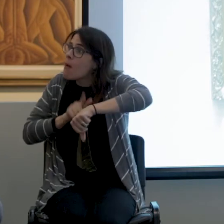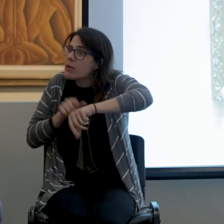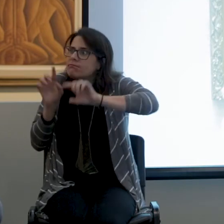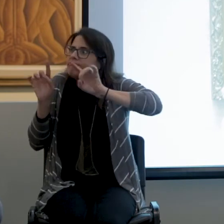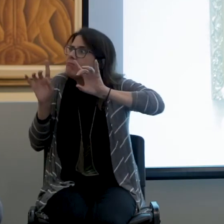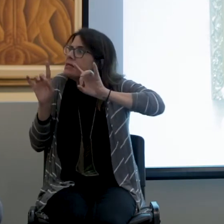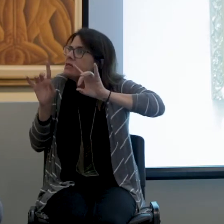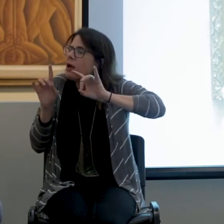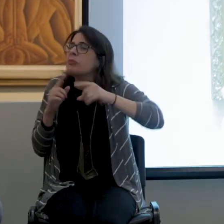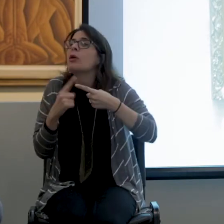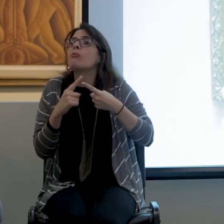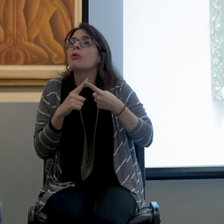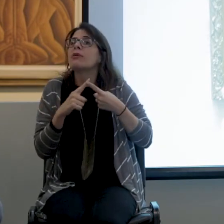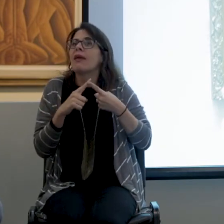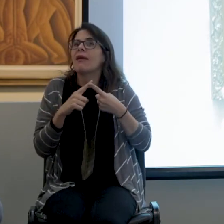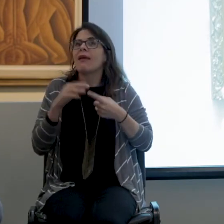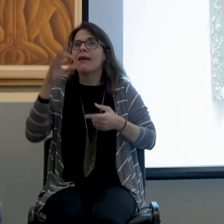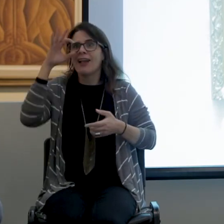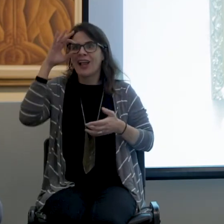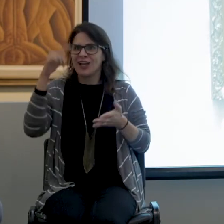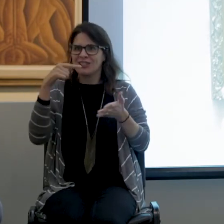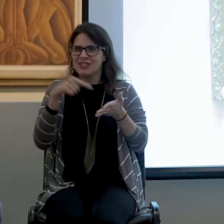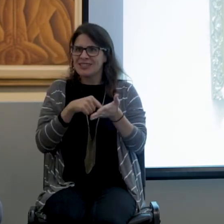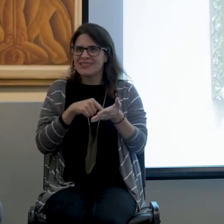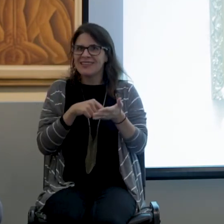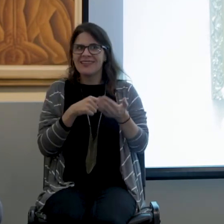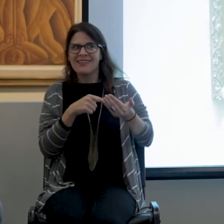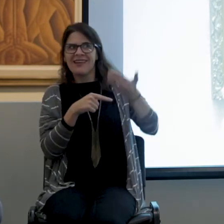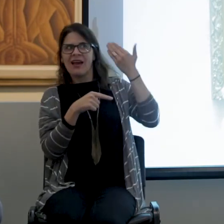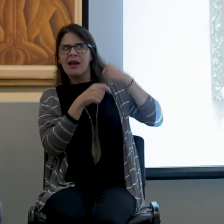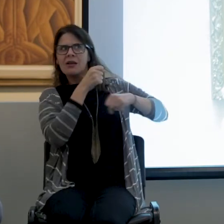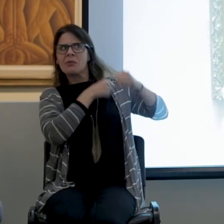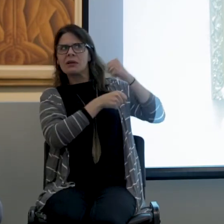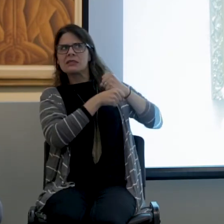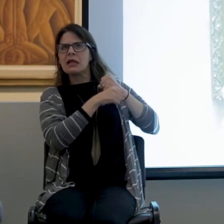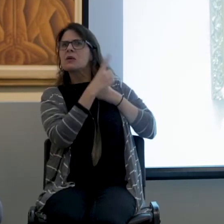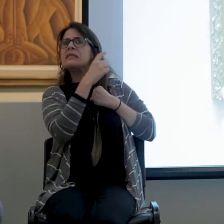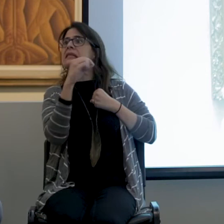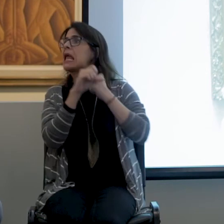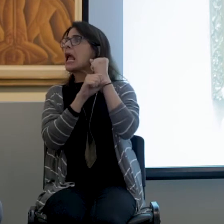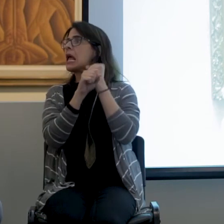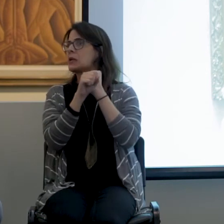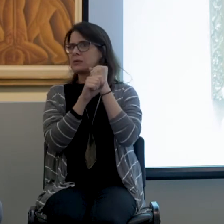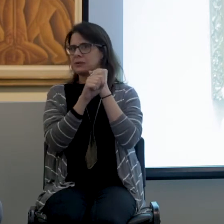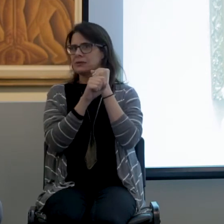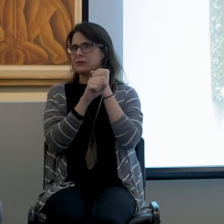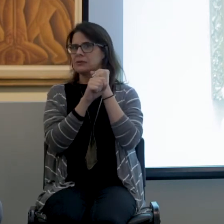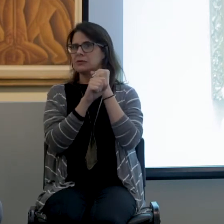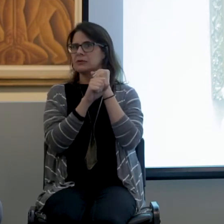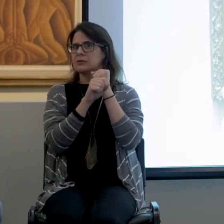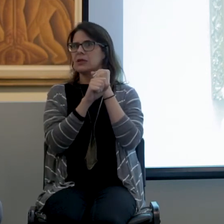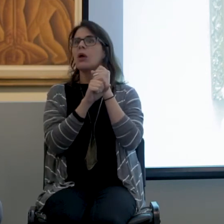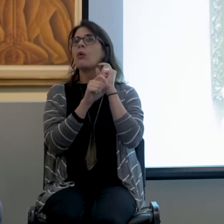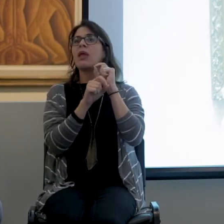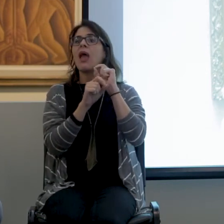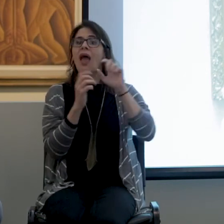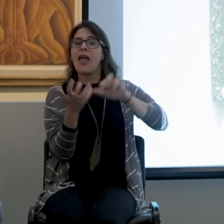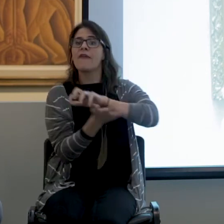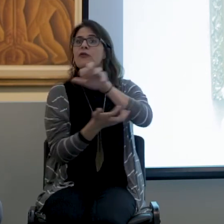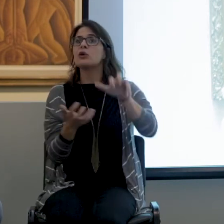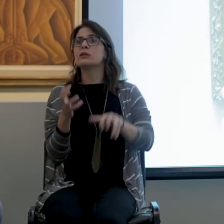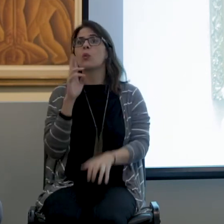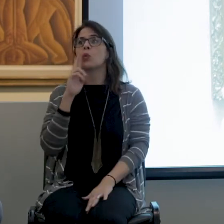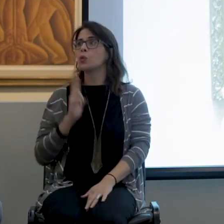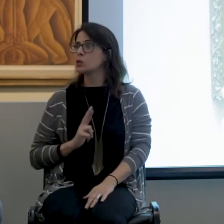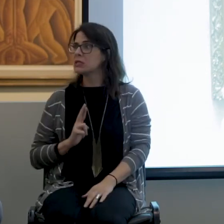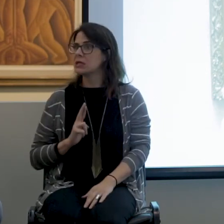ano passado, vai fazer 101 daqui a pouco, que aconteceu, que é a Revolução Russa. A Revolução Soviética, ou que deu